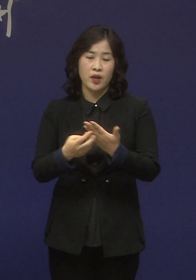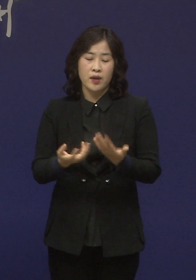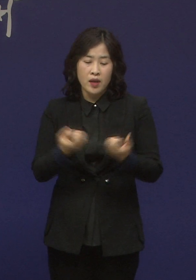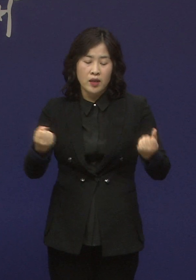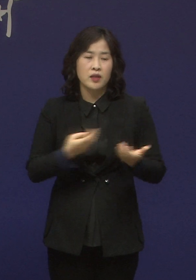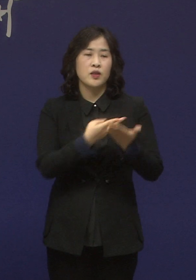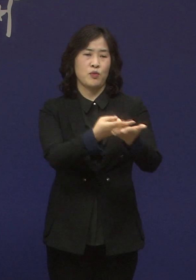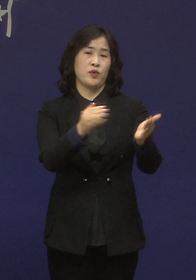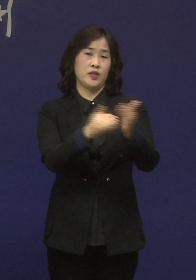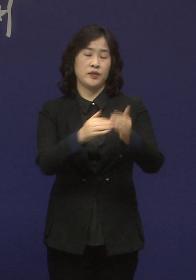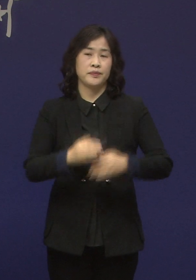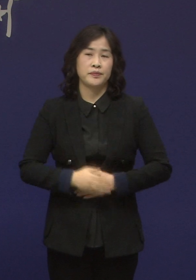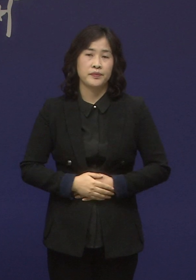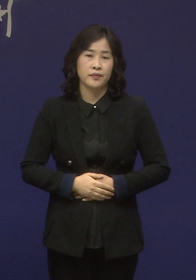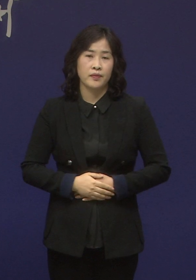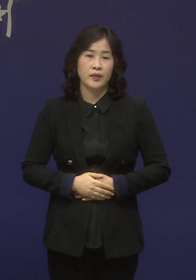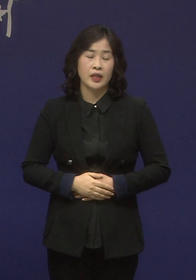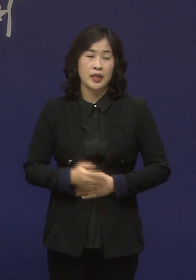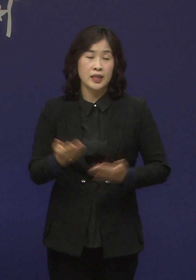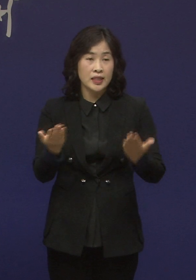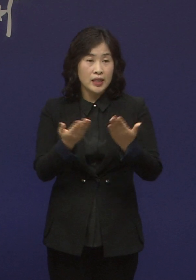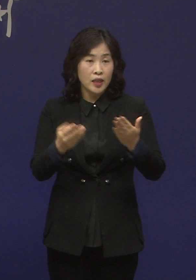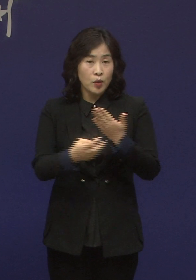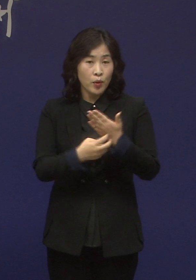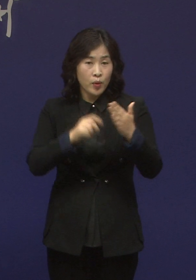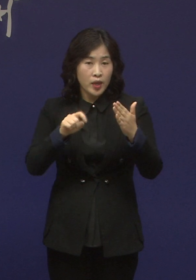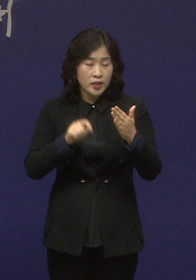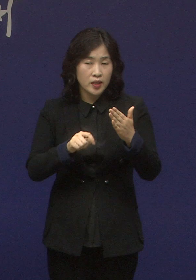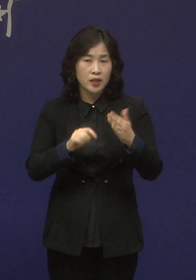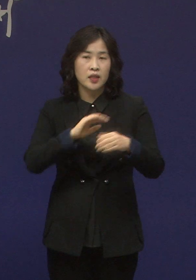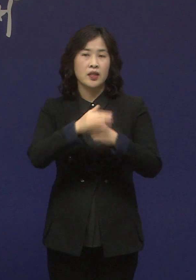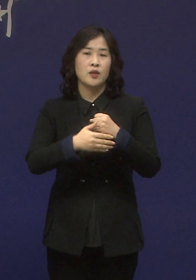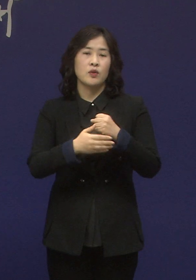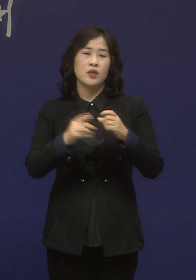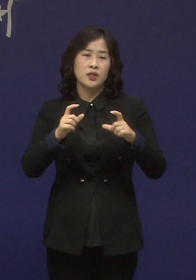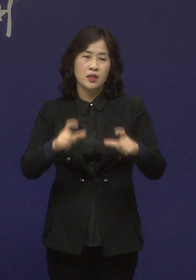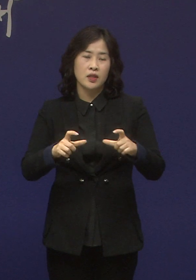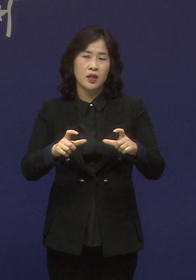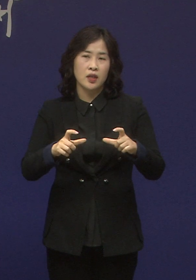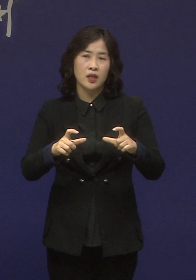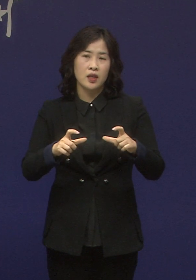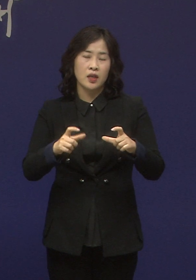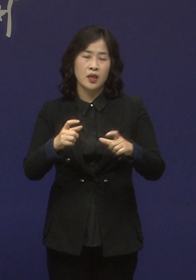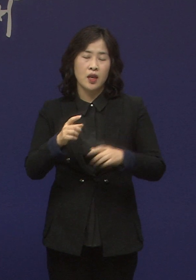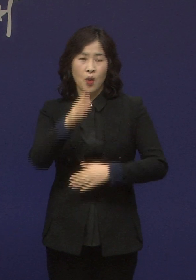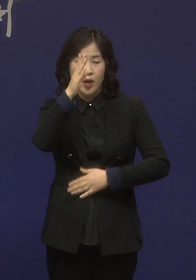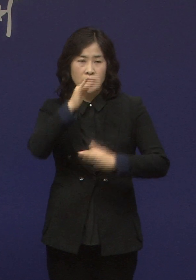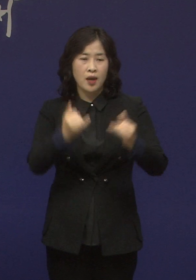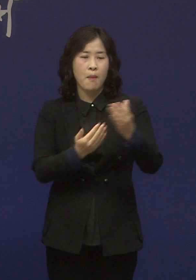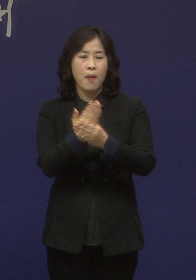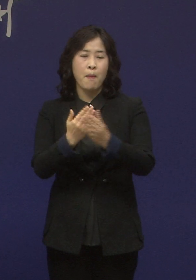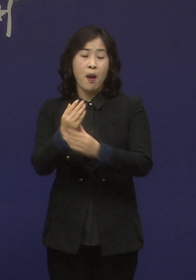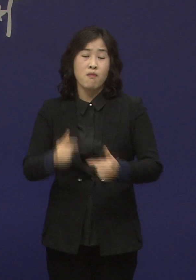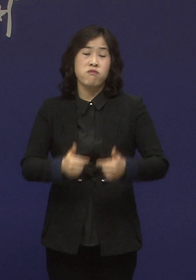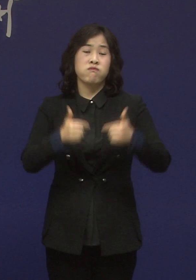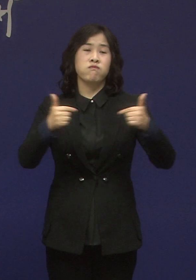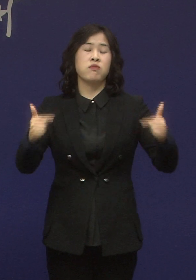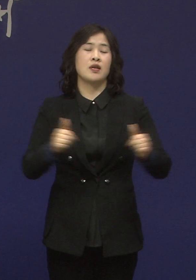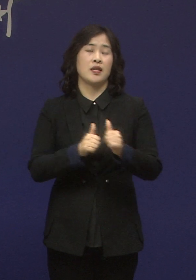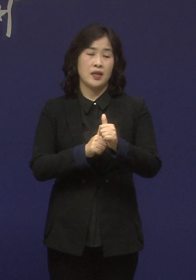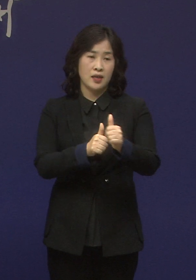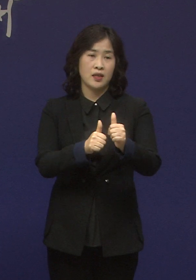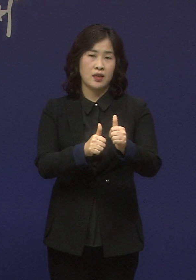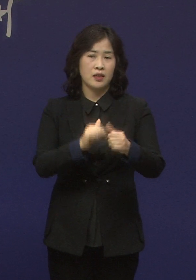조치하였습니다. 소속 근무 기관에서는 대구 지역의 확진자가 연일 급증함에